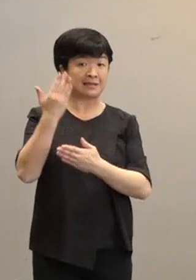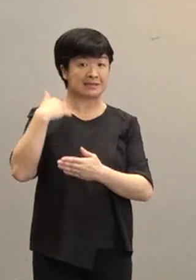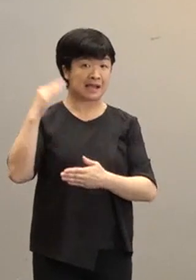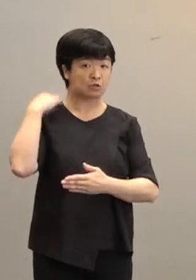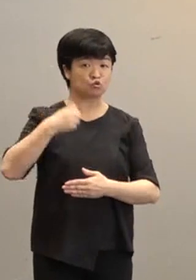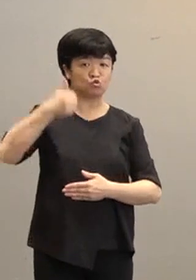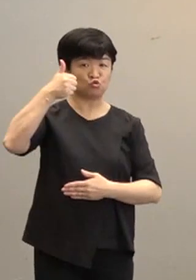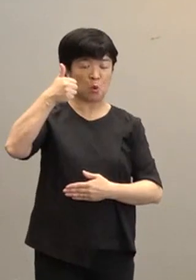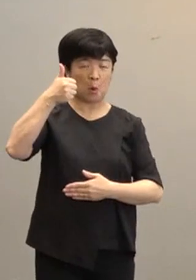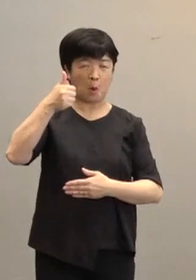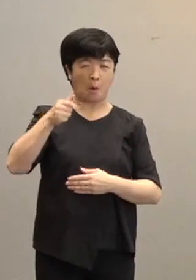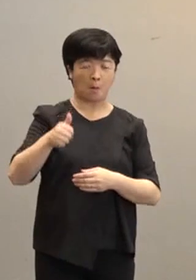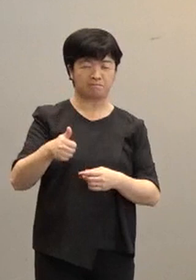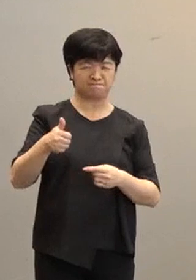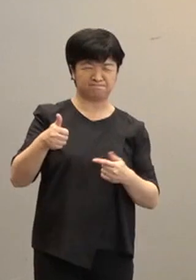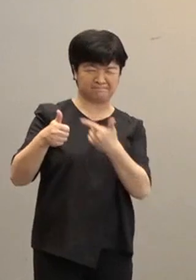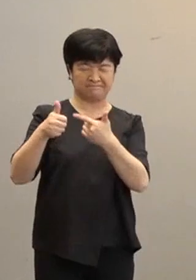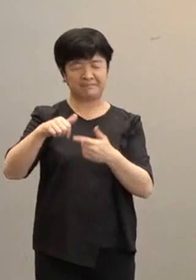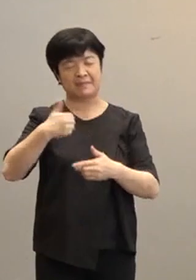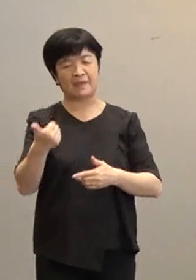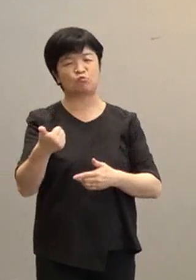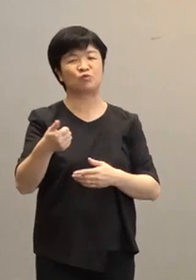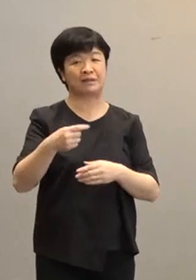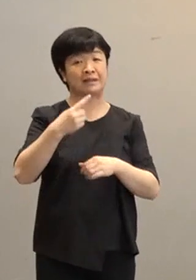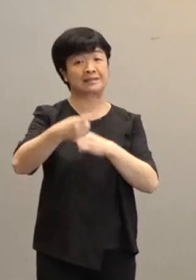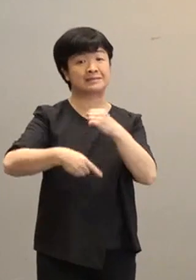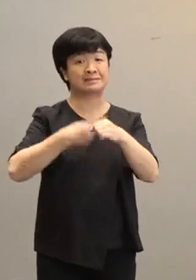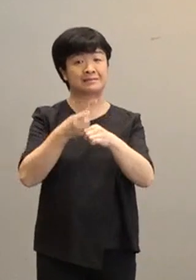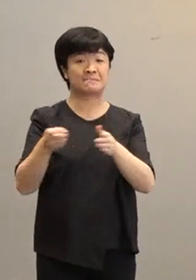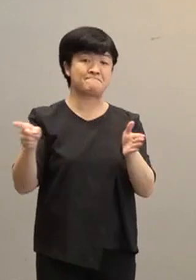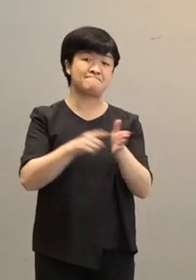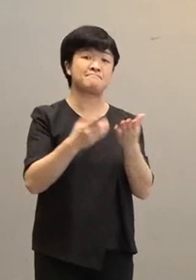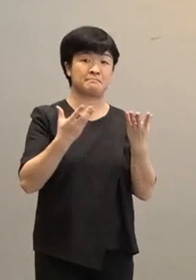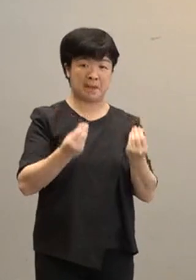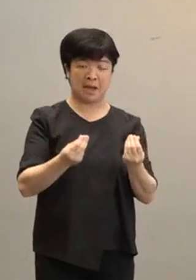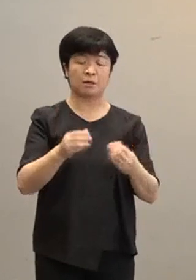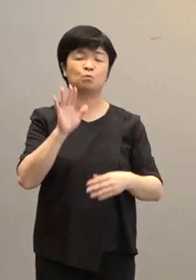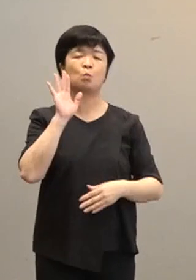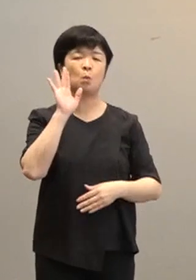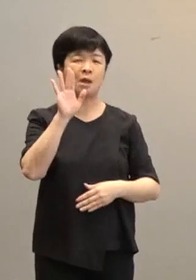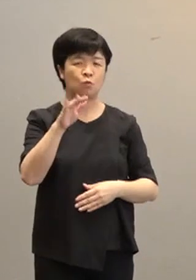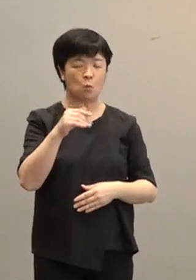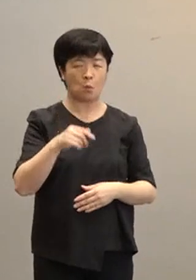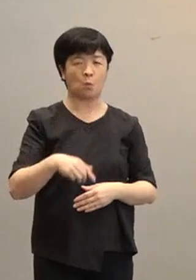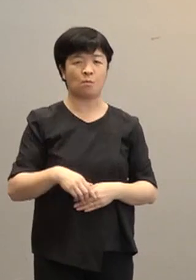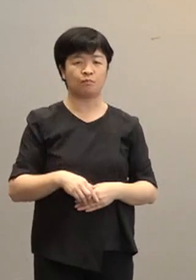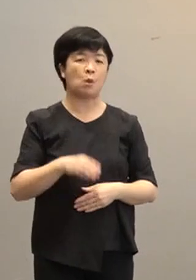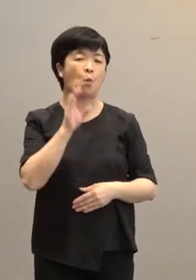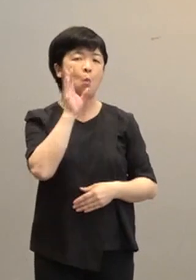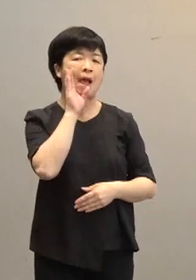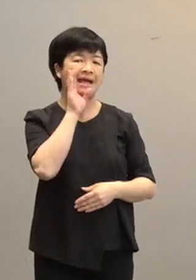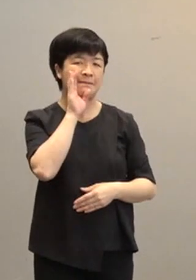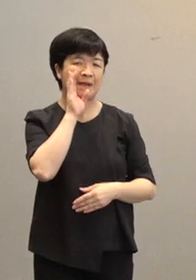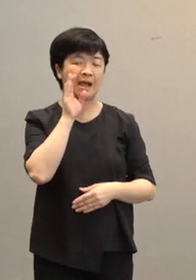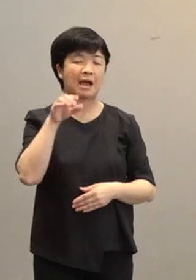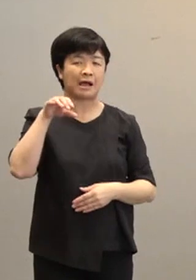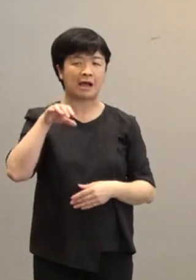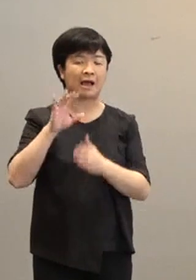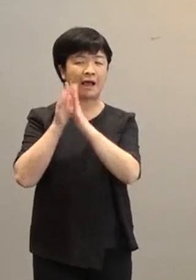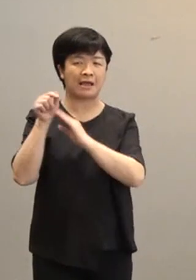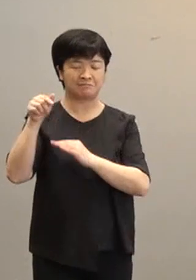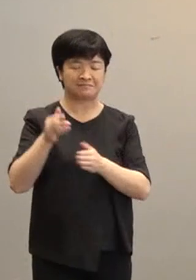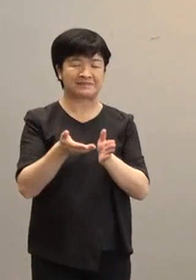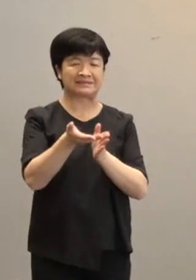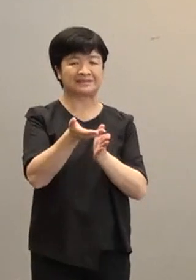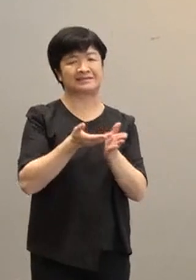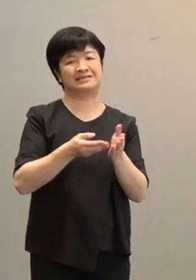されてからあの早くも1年が経ったと思いました、うん、 はい、 あのその後もですね、あの和歌山であの岸田総理も襲撃、うん、あの事